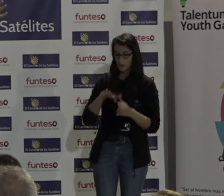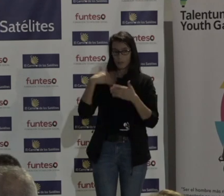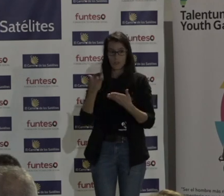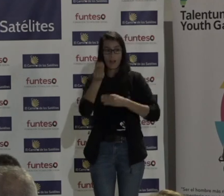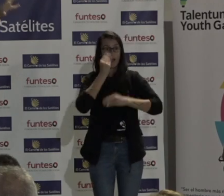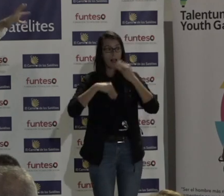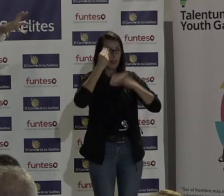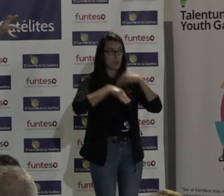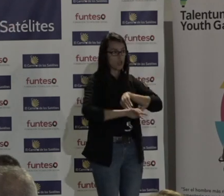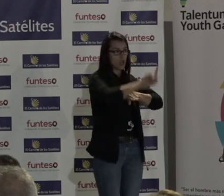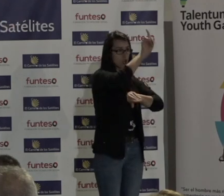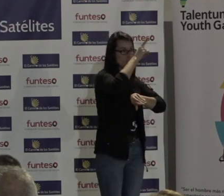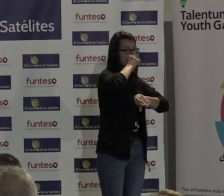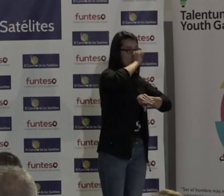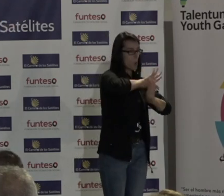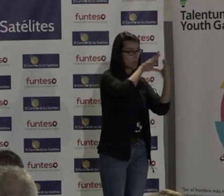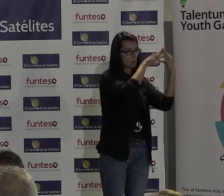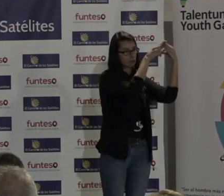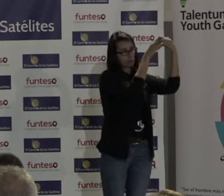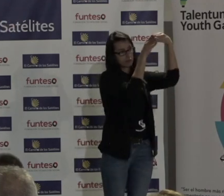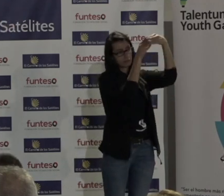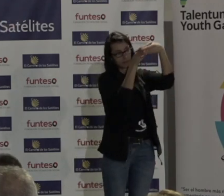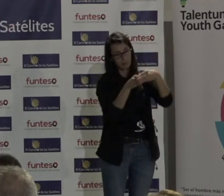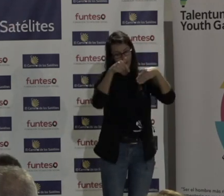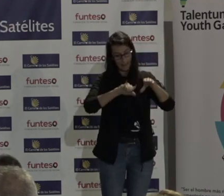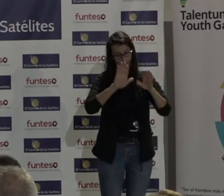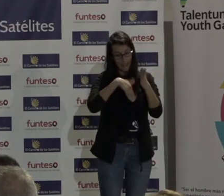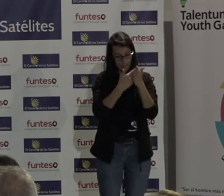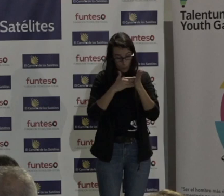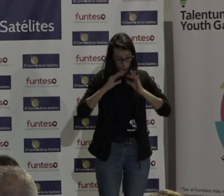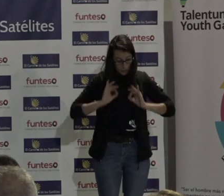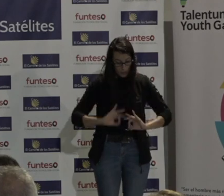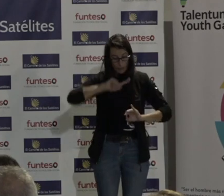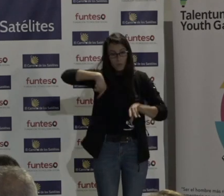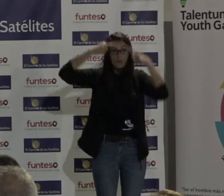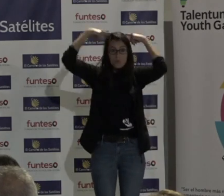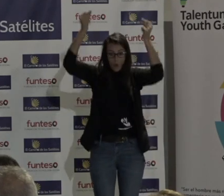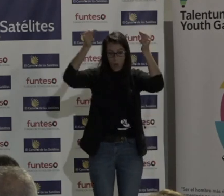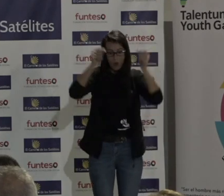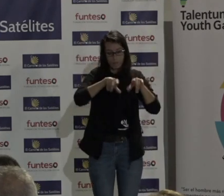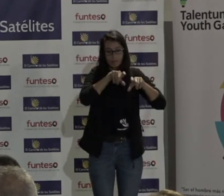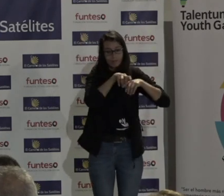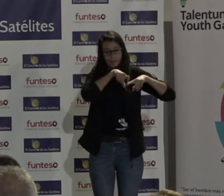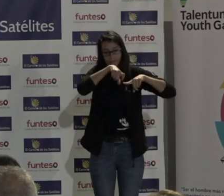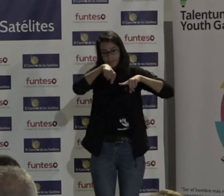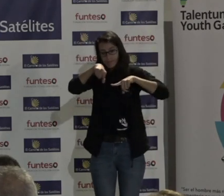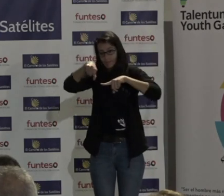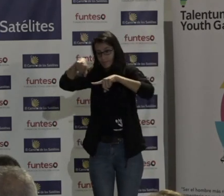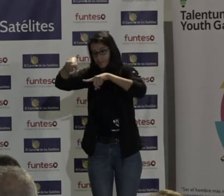ese alimento venía del norte, se desembarcaba aquí y de aquí en mula se llevaba a muchos lugares de difícil